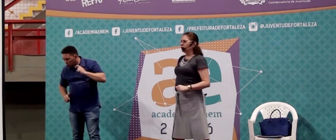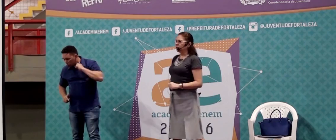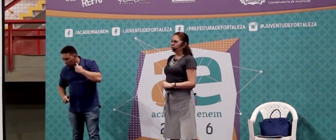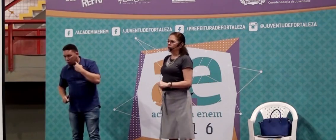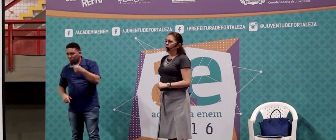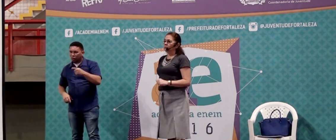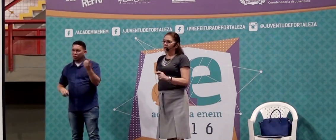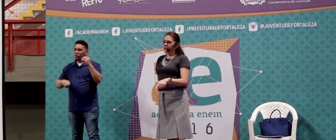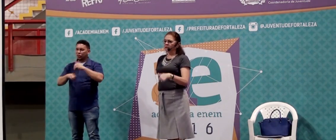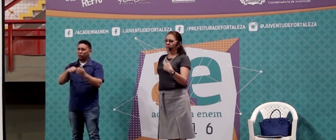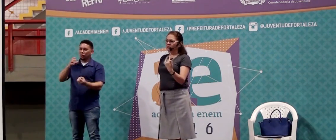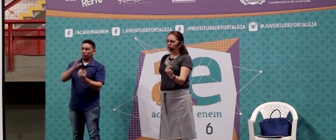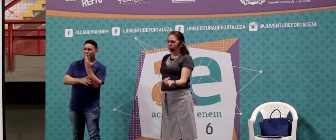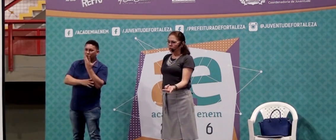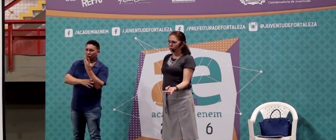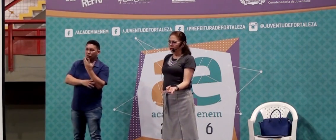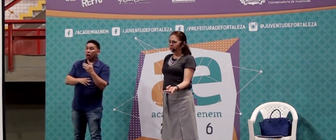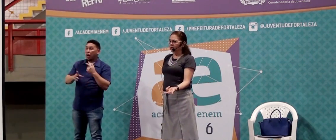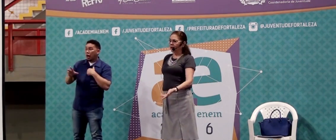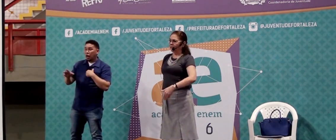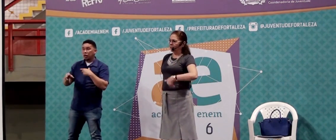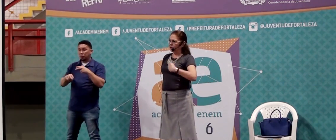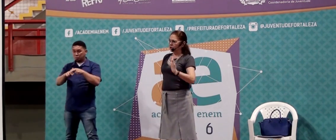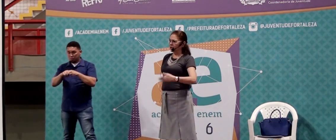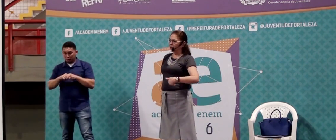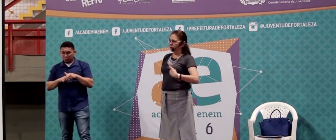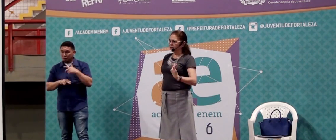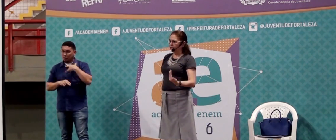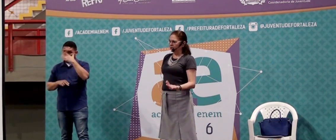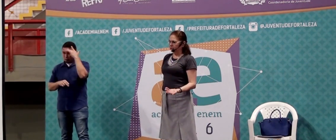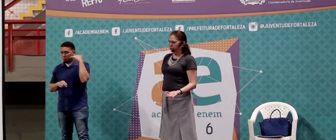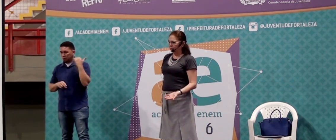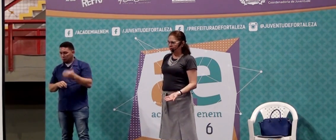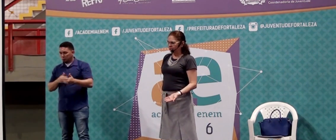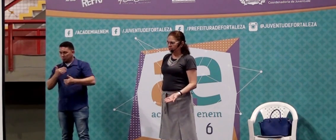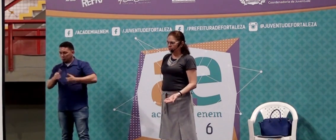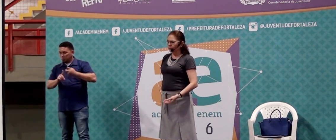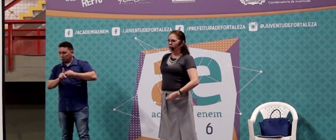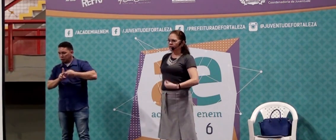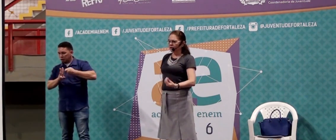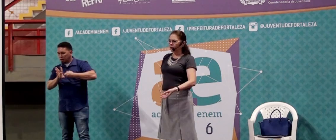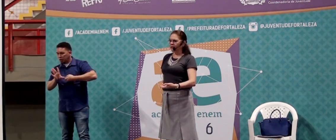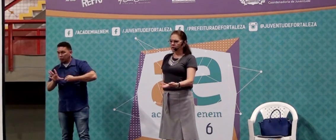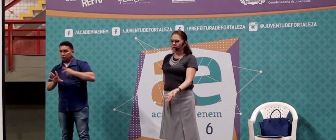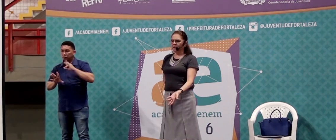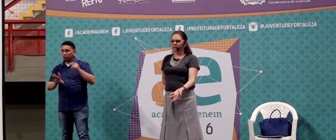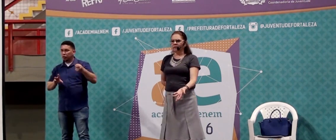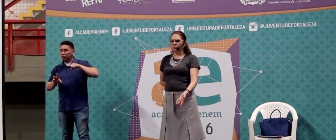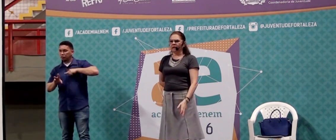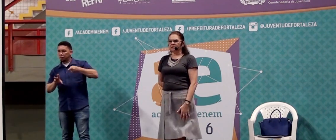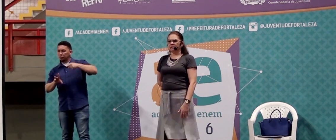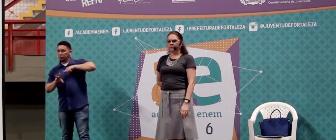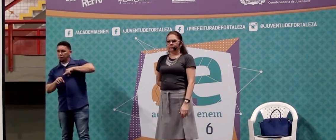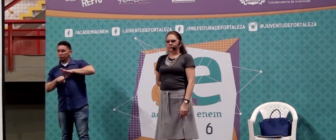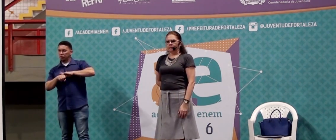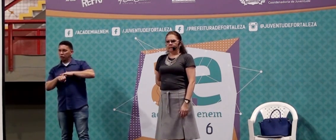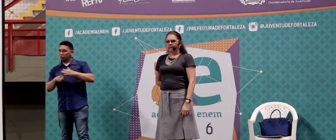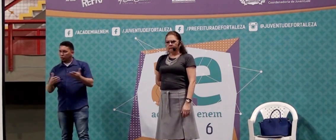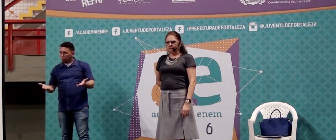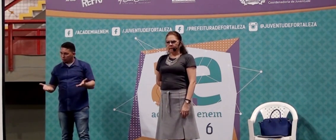consequência disso? Mais pessoas, na medida em que os meses passam, vão adquirindo a